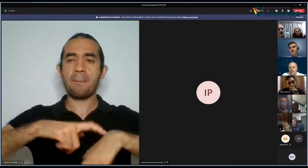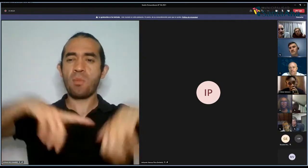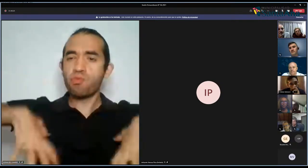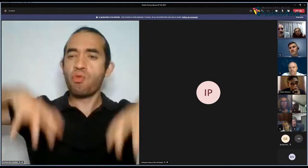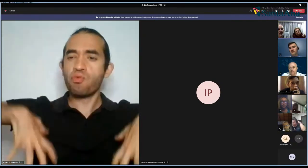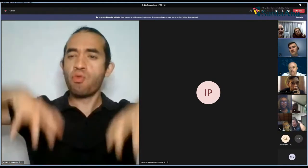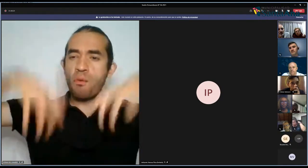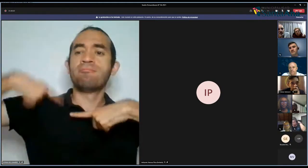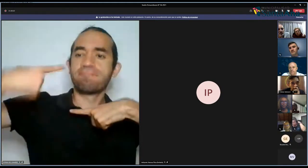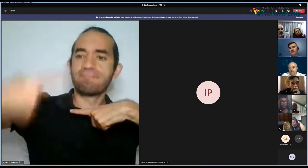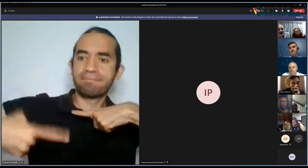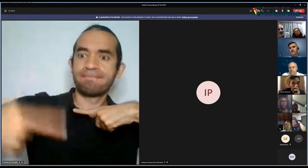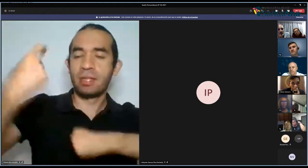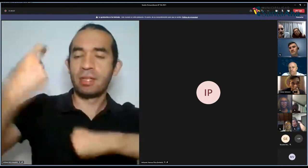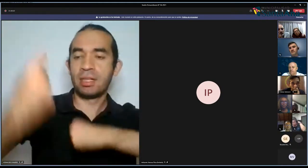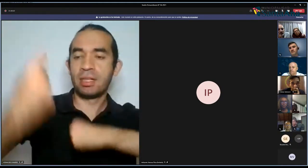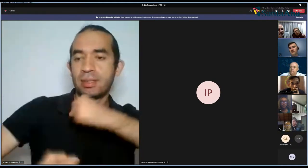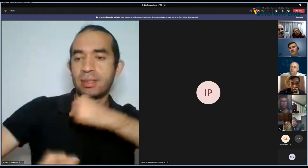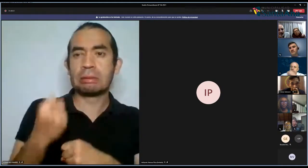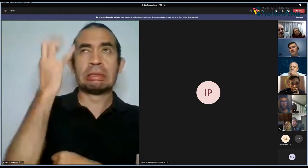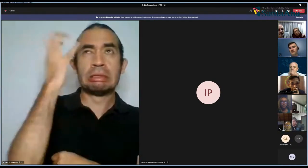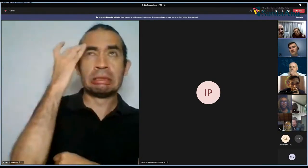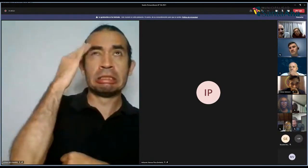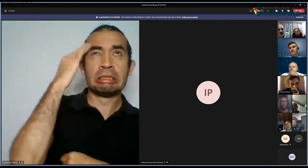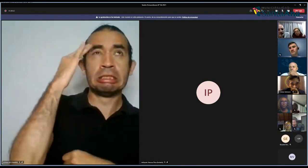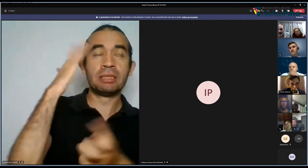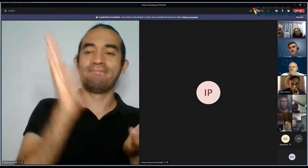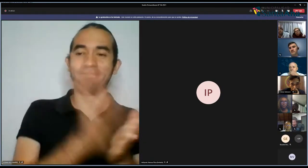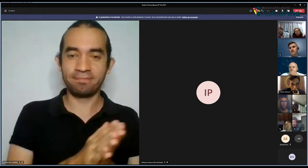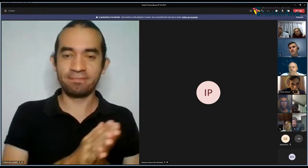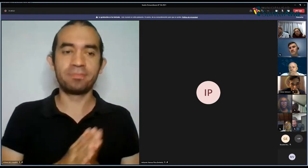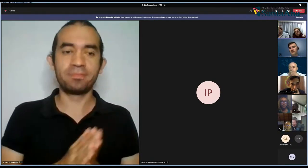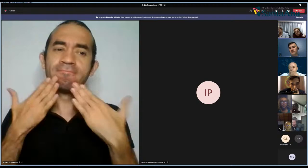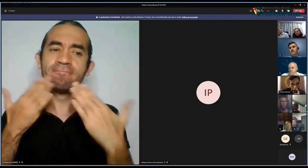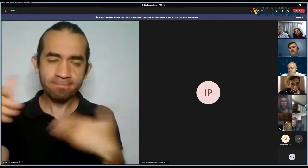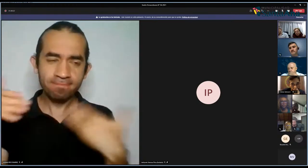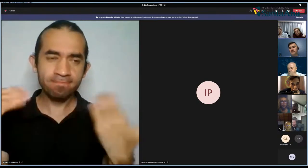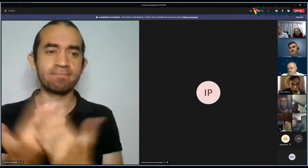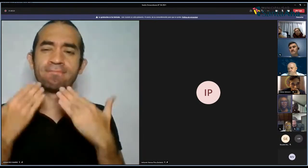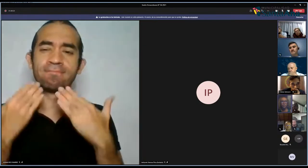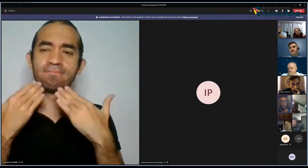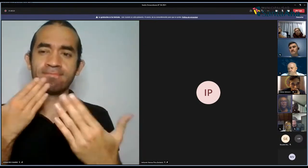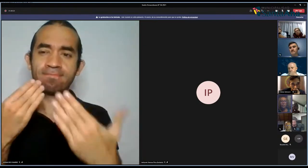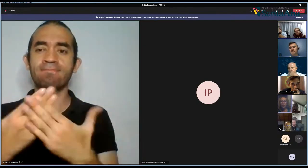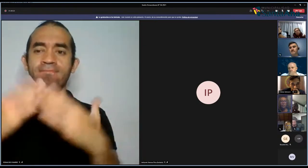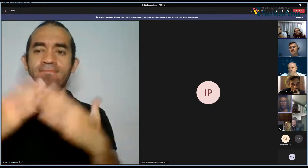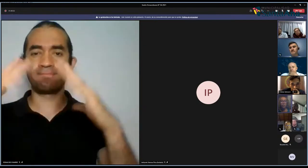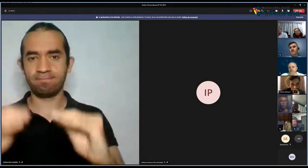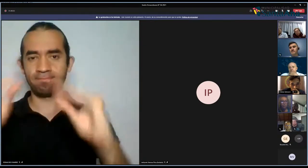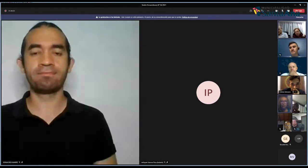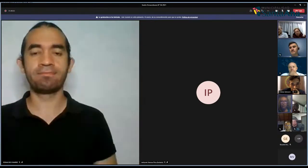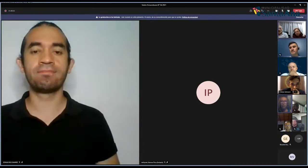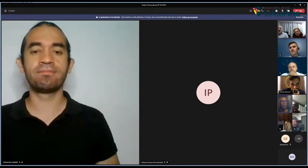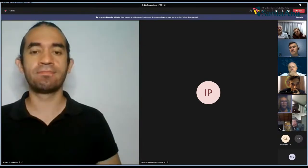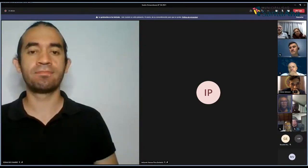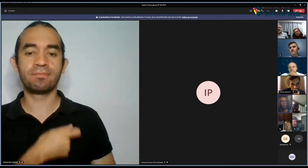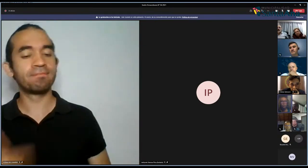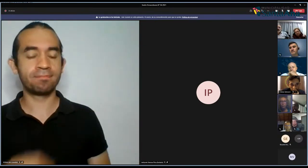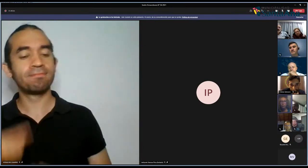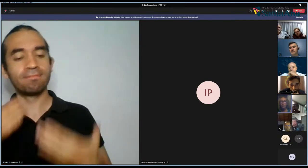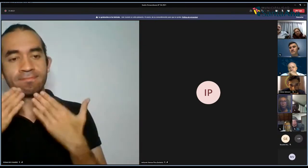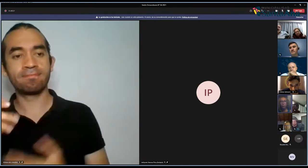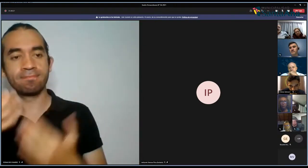siempre muchísimas gracias a todos muy agradecidos y muy buenas noches muchas gracias a doña patricia y a don roberto